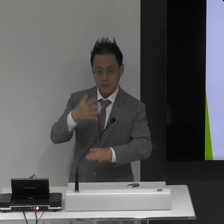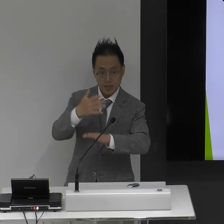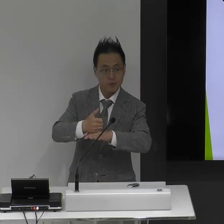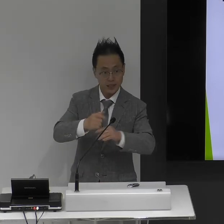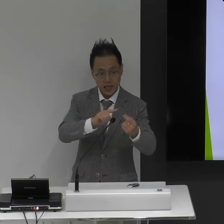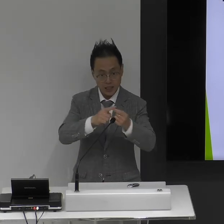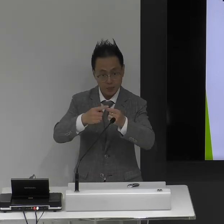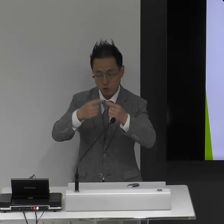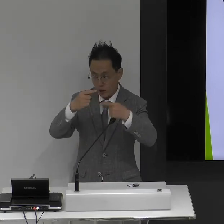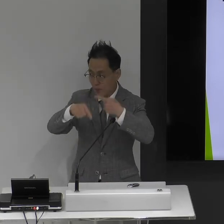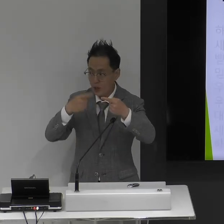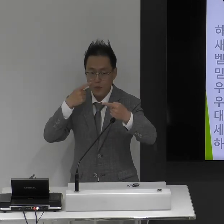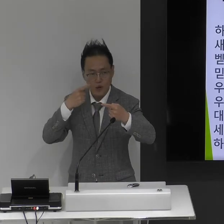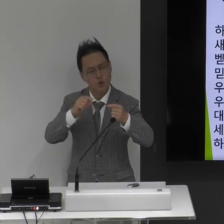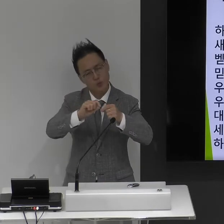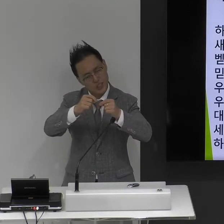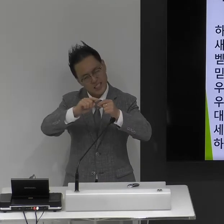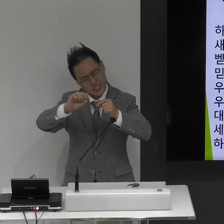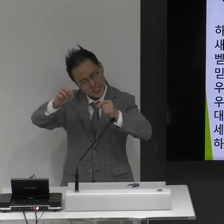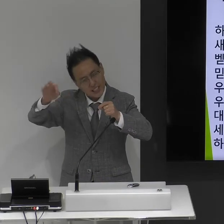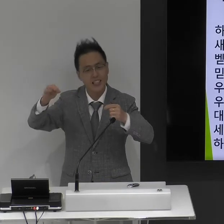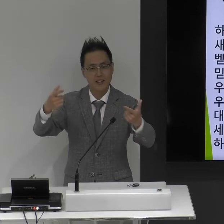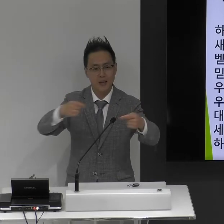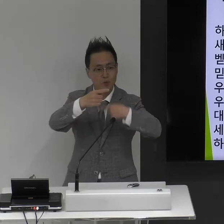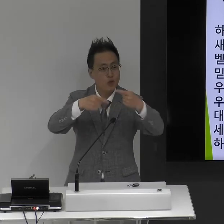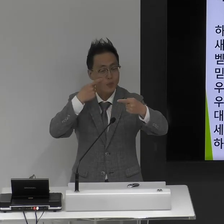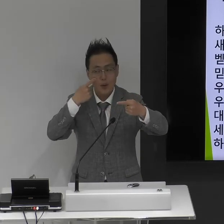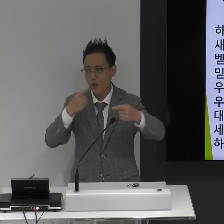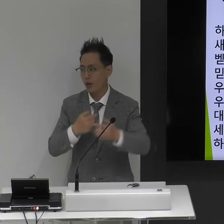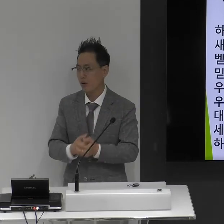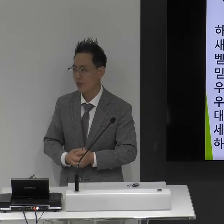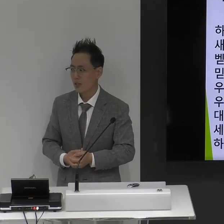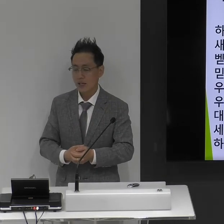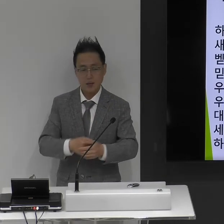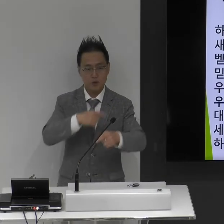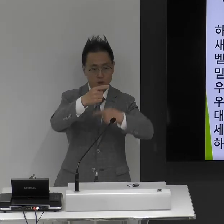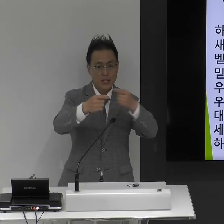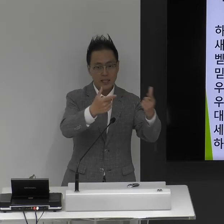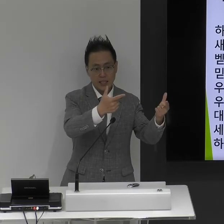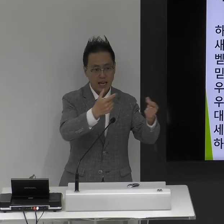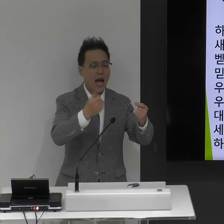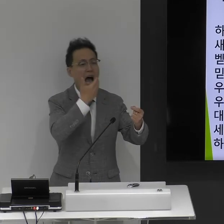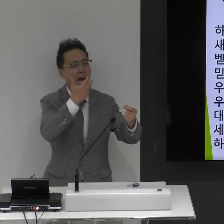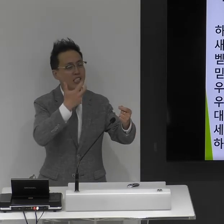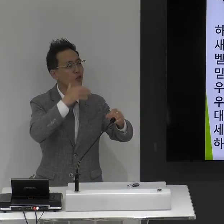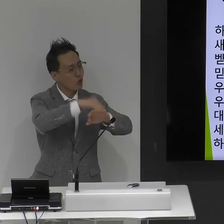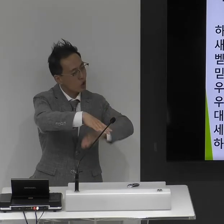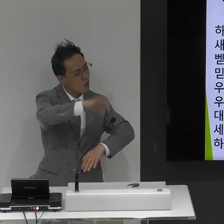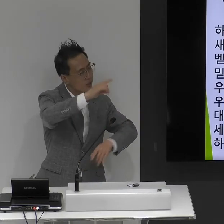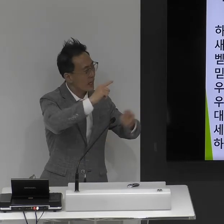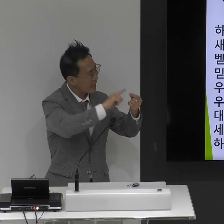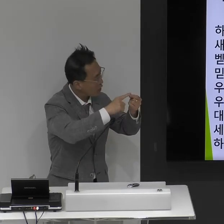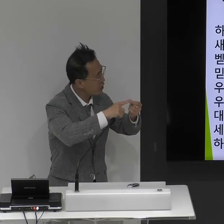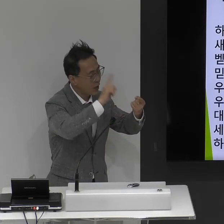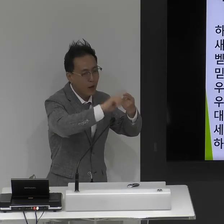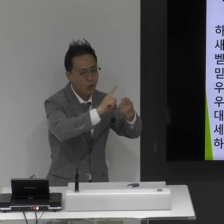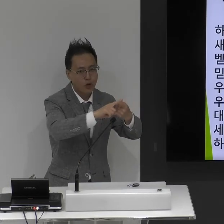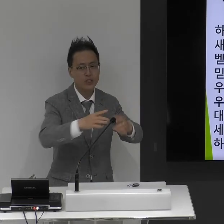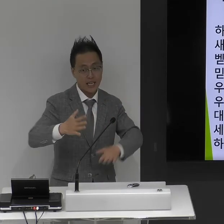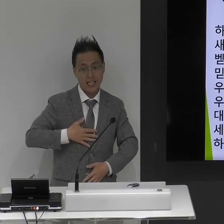마지막 다 같이 한번 수화 한번 해볼까요? 좀 길긴 한데 한번 수화 한번 해볼게요. 한번 아식으로 처음은 그냥 단어 그대로 해보고요. 제가